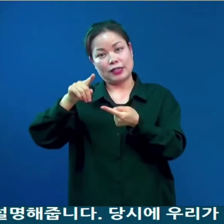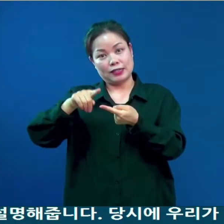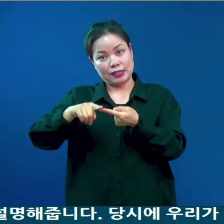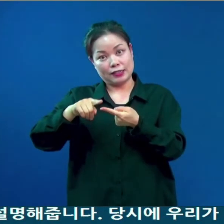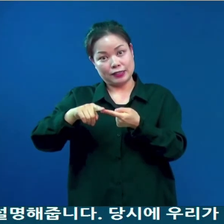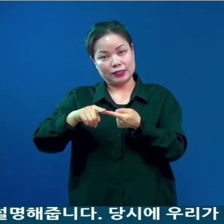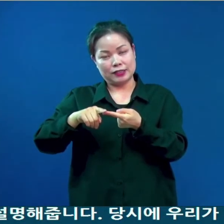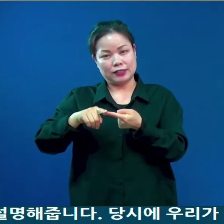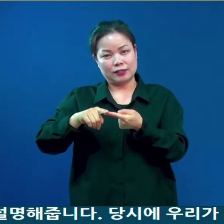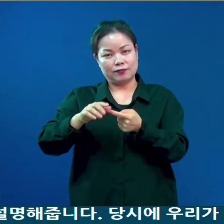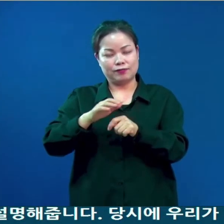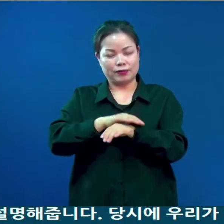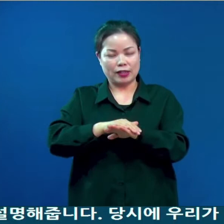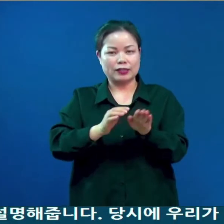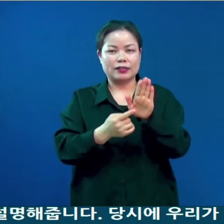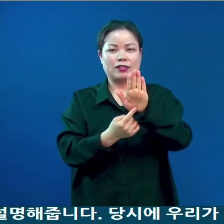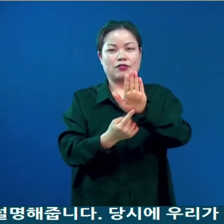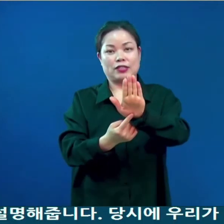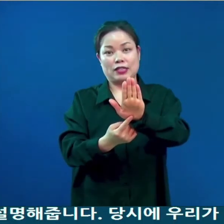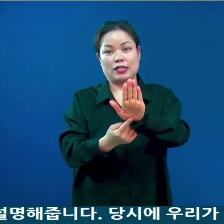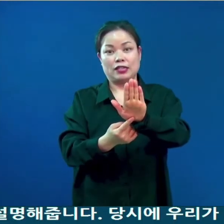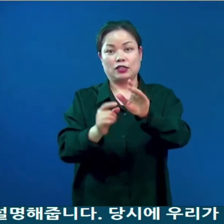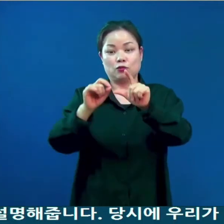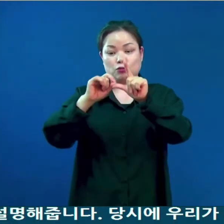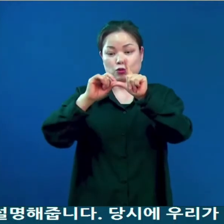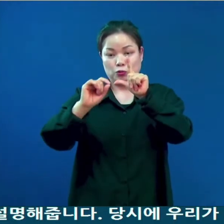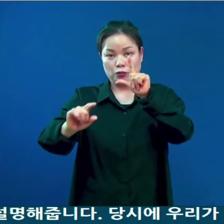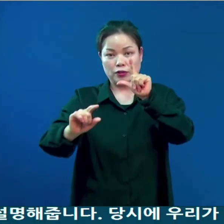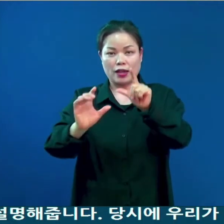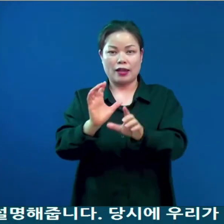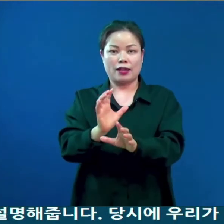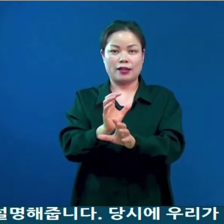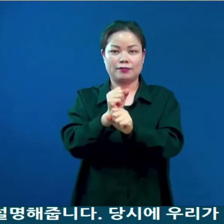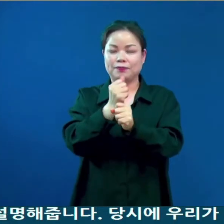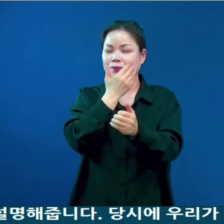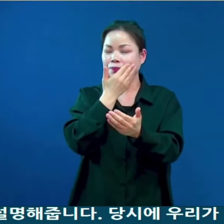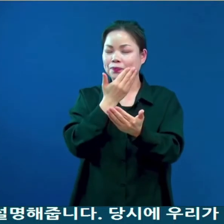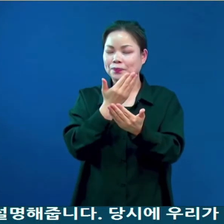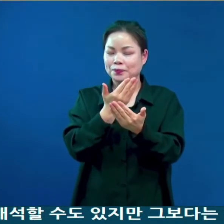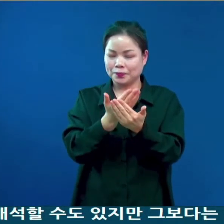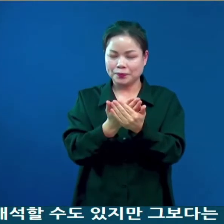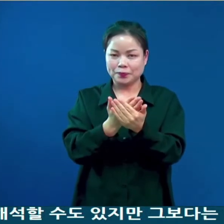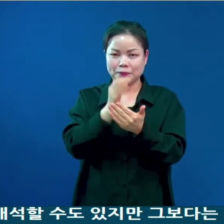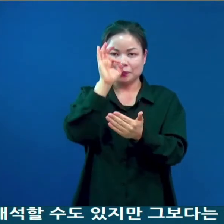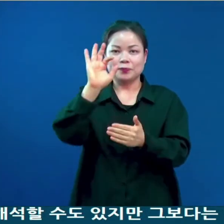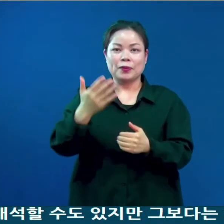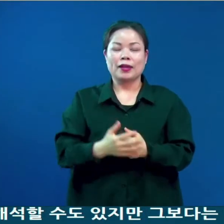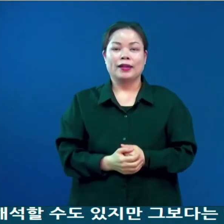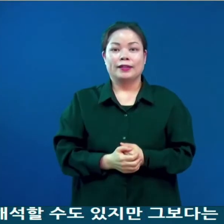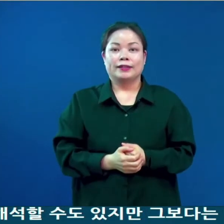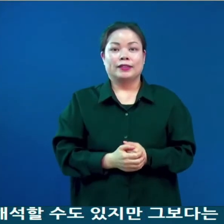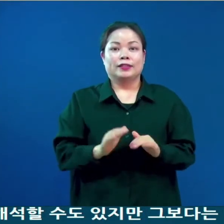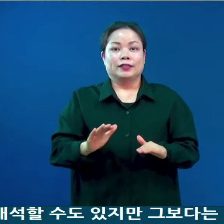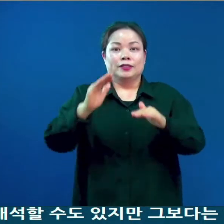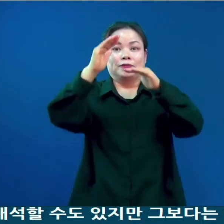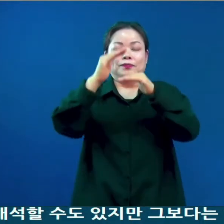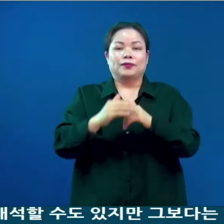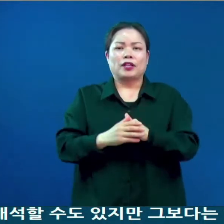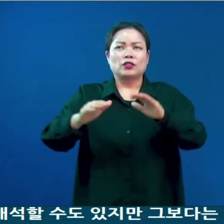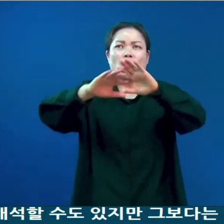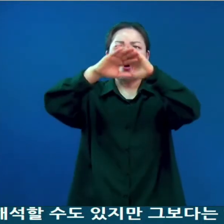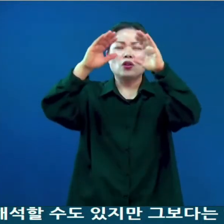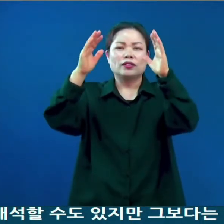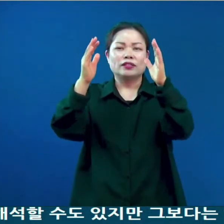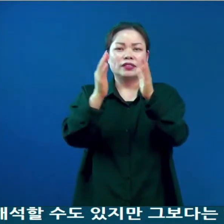대한 조명을 주기 때문에 그 부분에 핵심을 두고 보시면 좋겠습니다. 자, 그러면 오늘 본문은 이런 전체